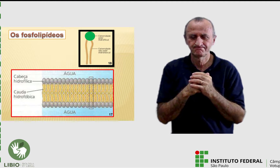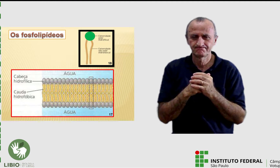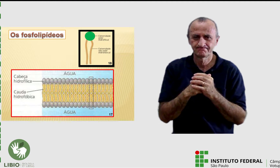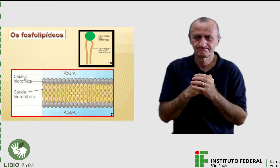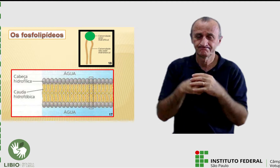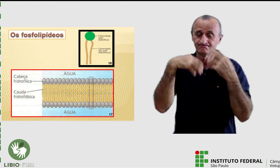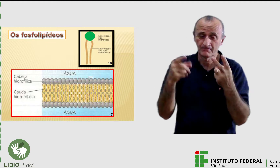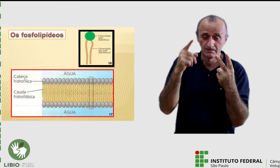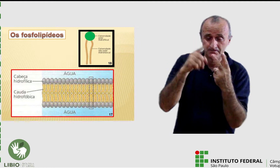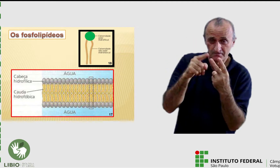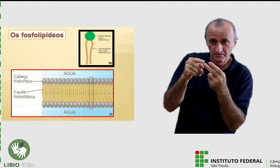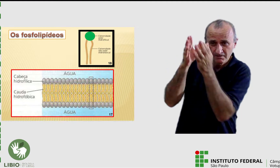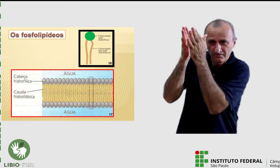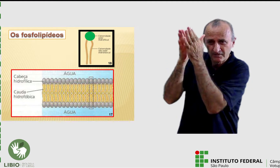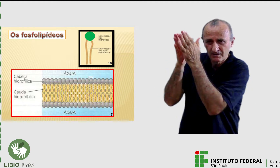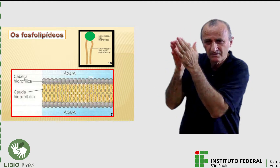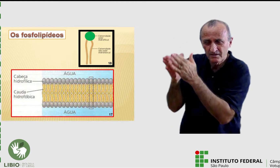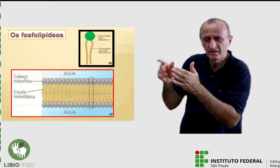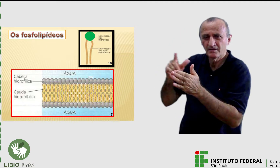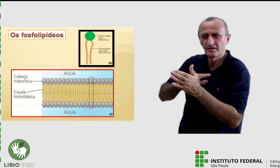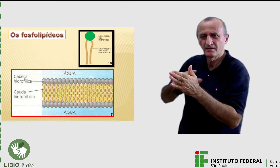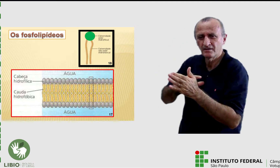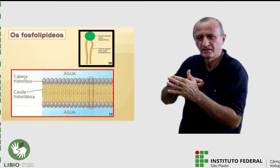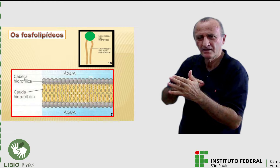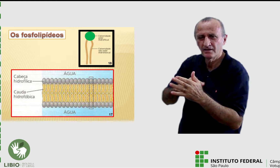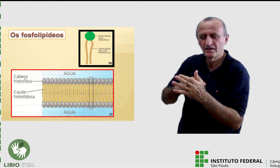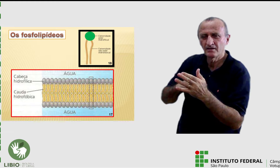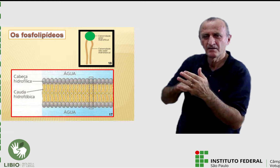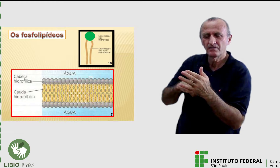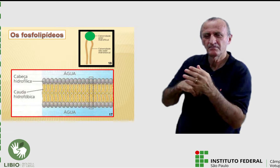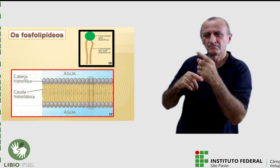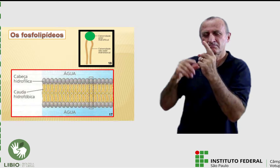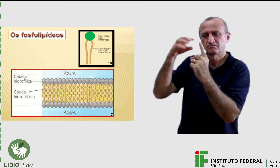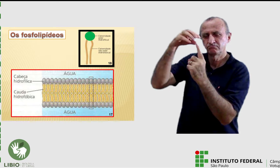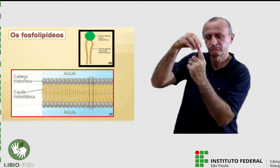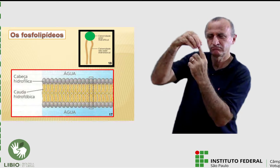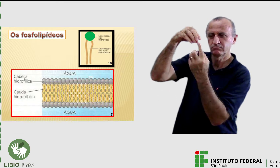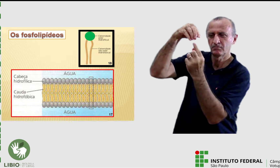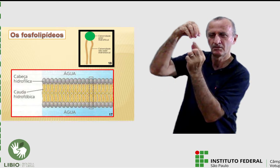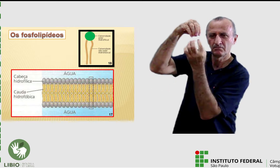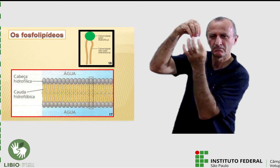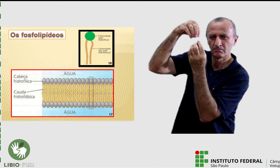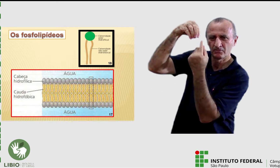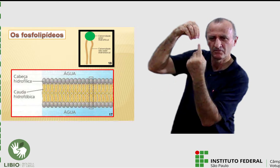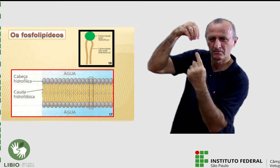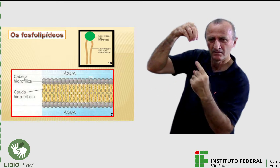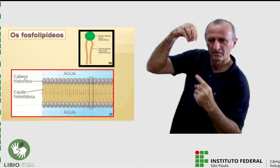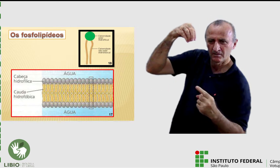A segunda parte é composta por duas caudas, representadas em